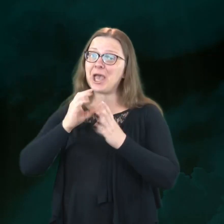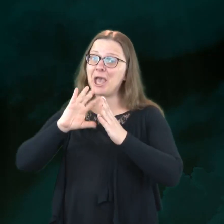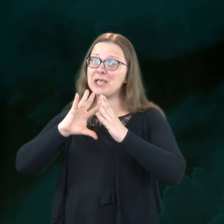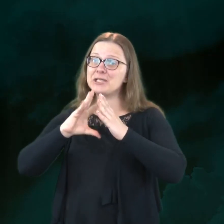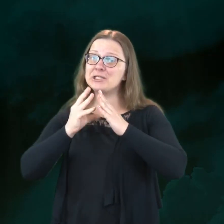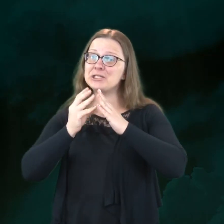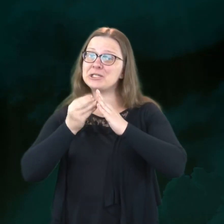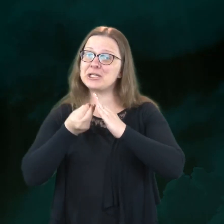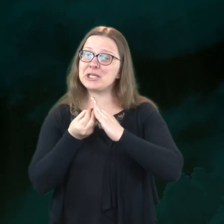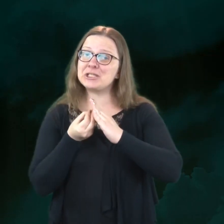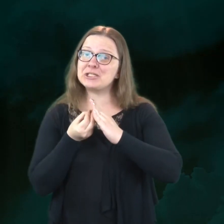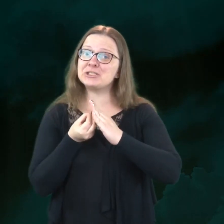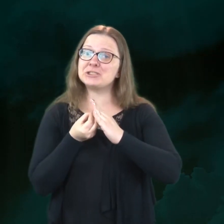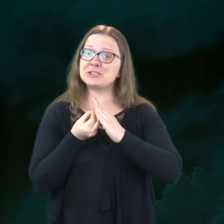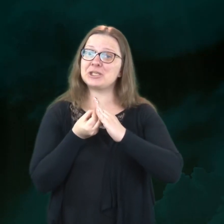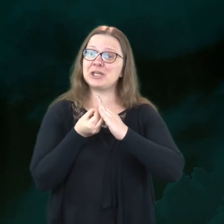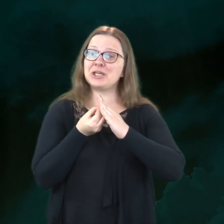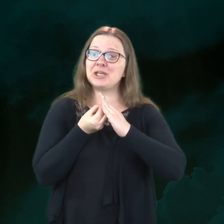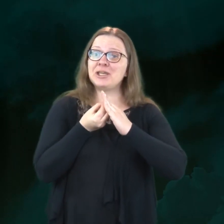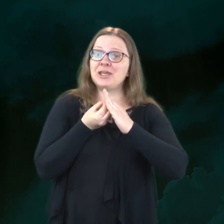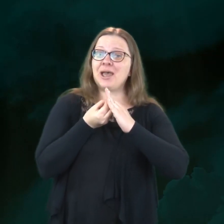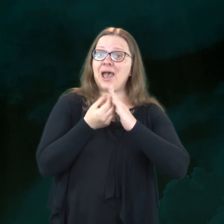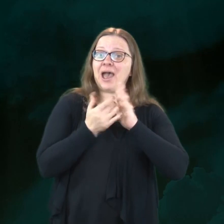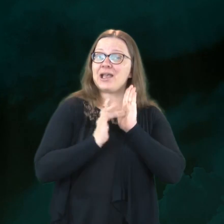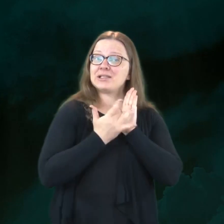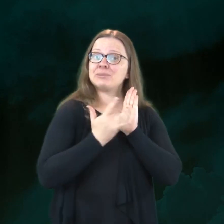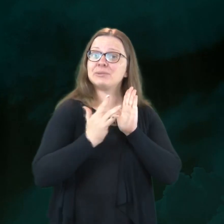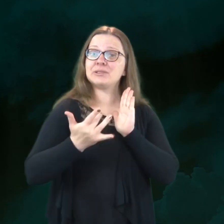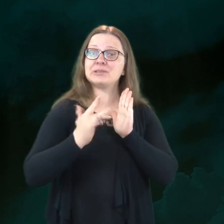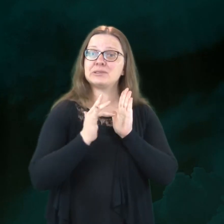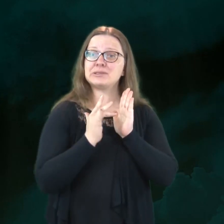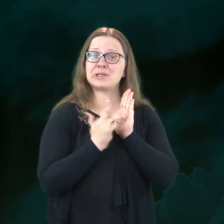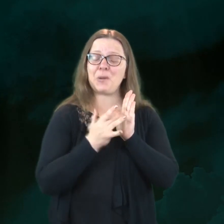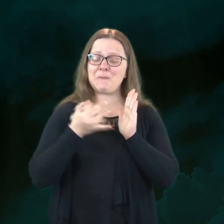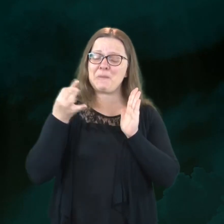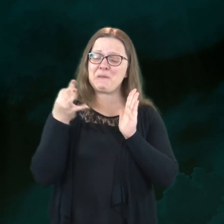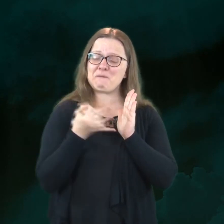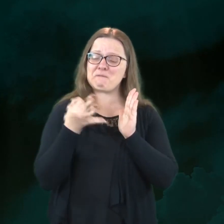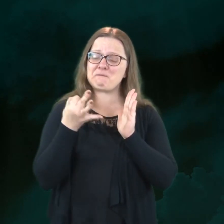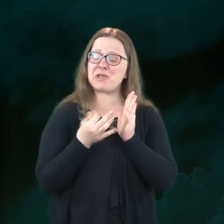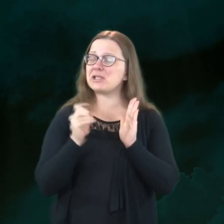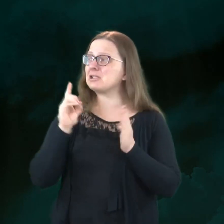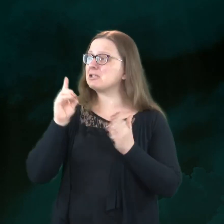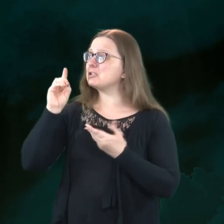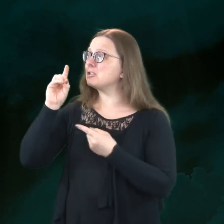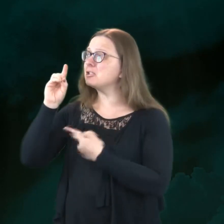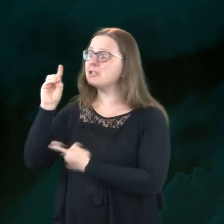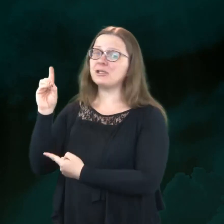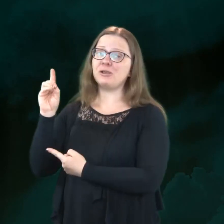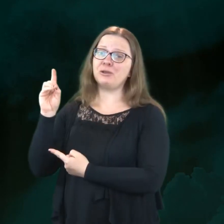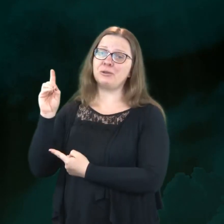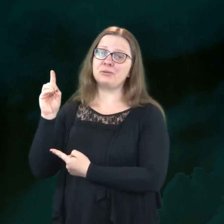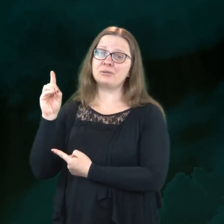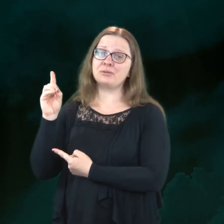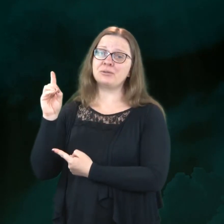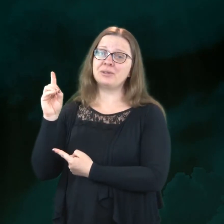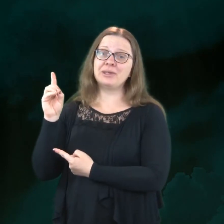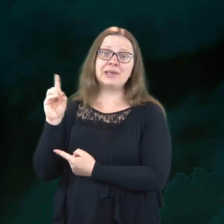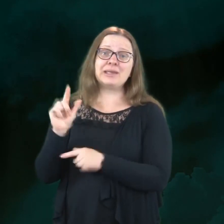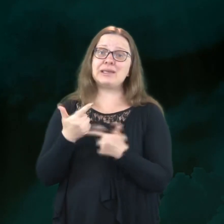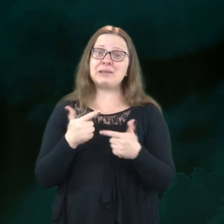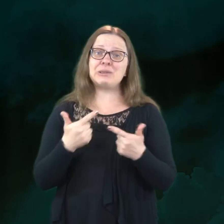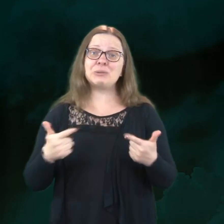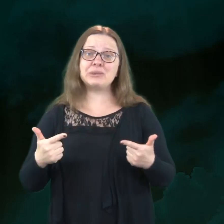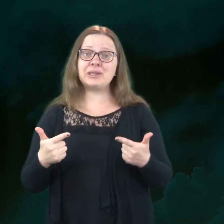um organismo divino, um organismo celestial, algo que não tem aqui na cultura